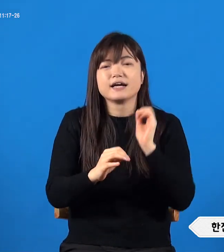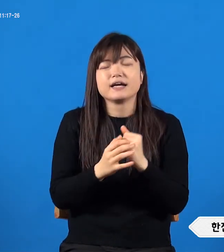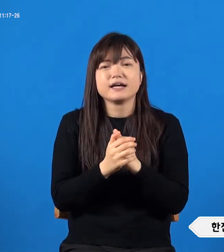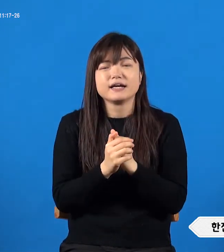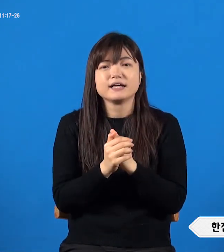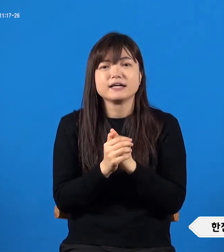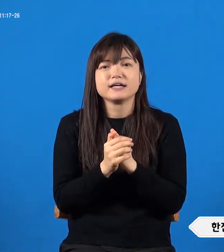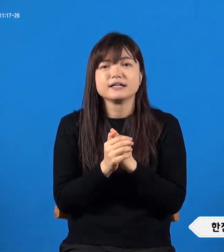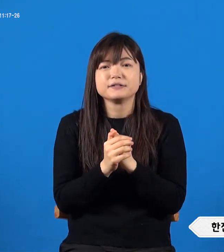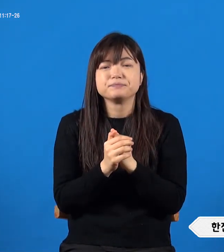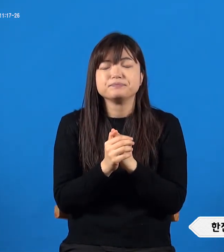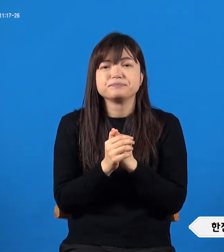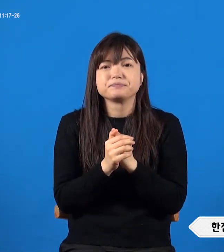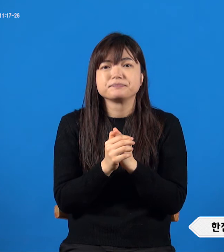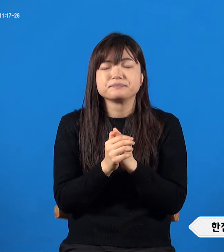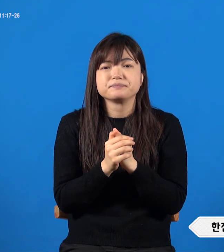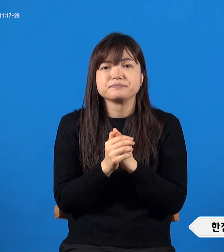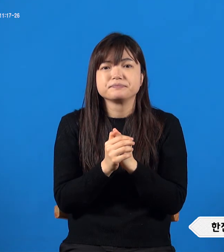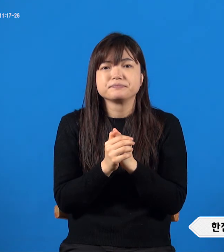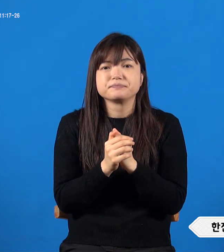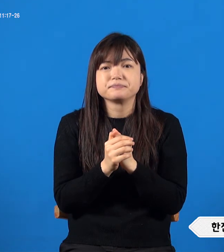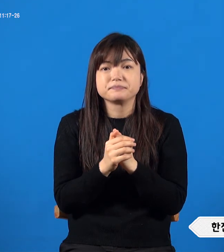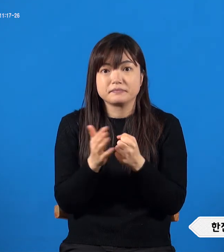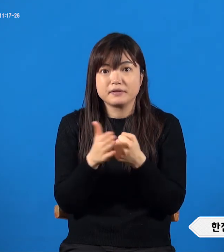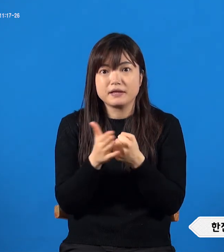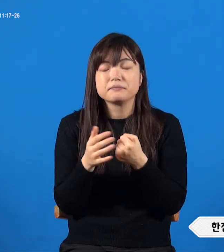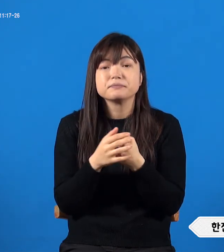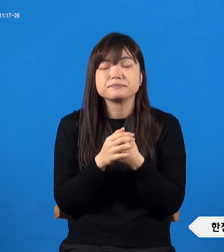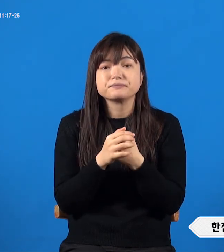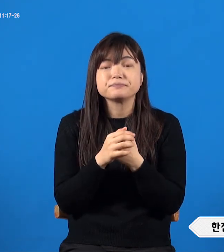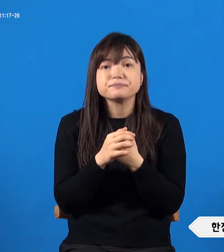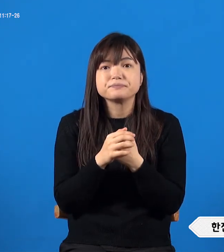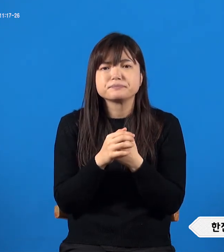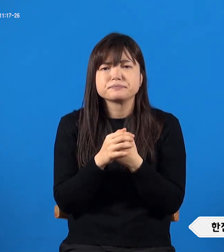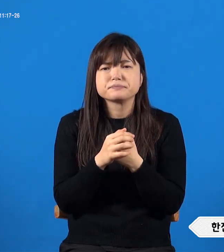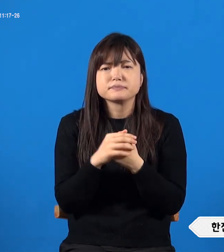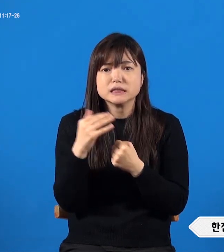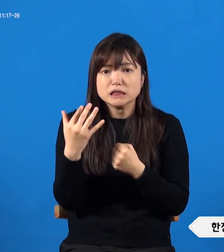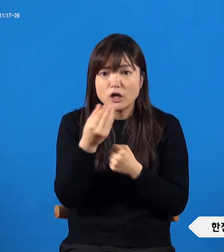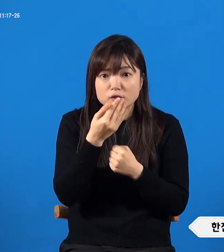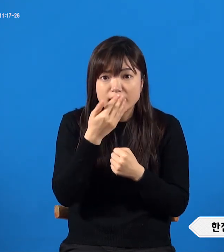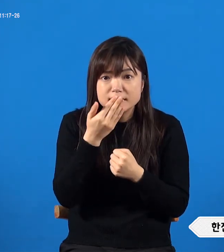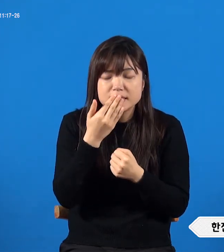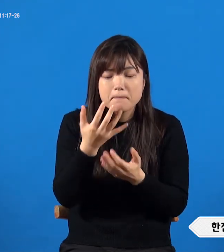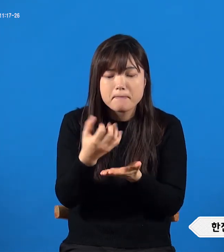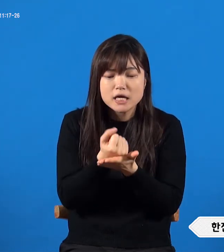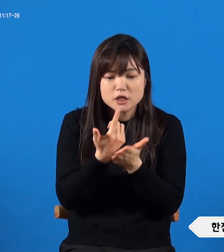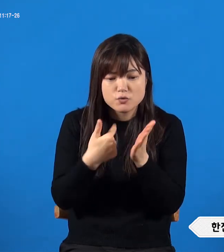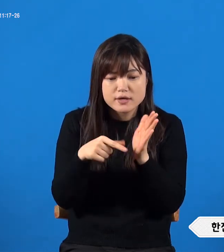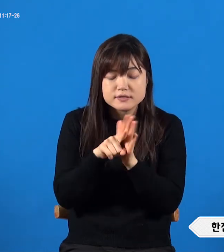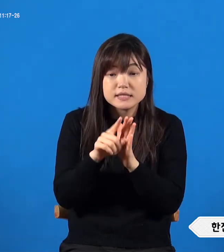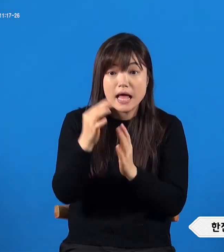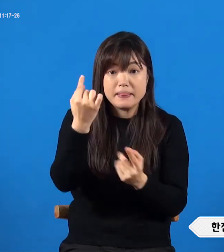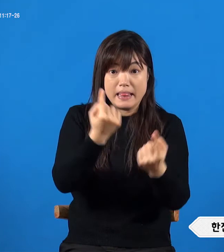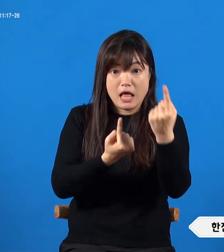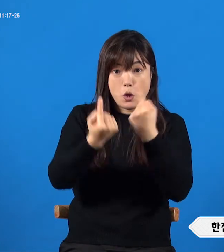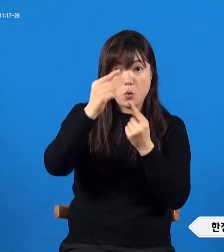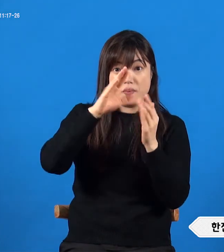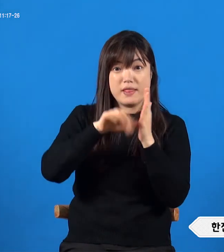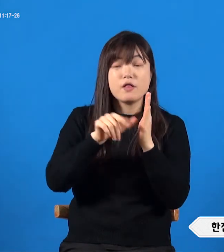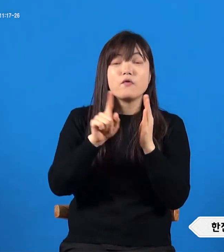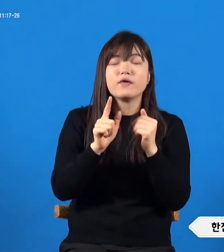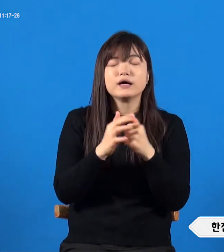천국 잔치의 맛보기다. 그래서 여러분, 성찬식 받기 위해서 앞으로 나오실